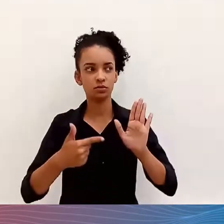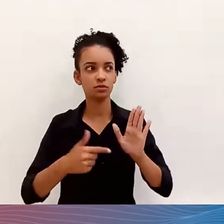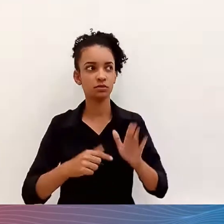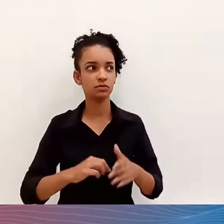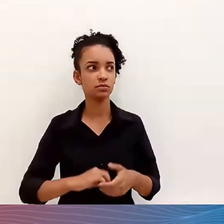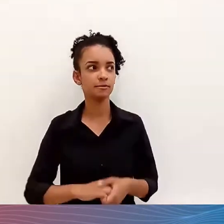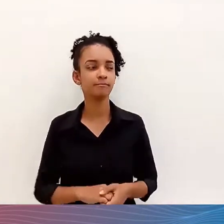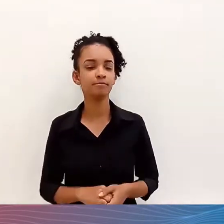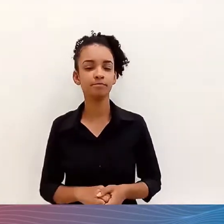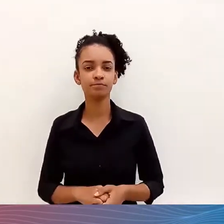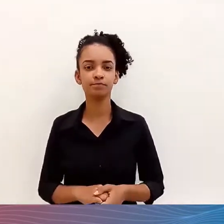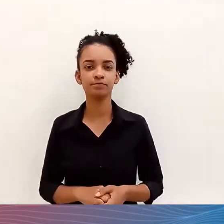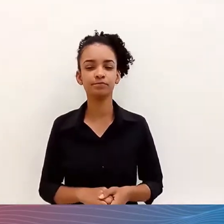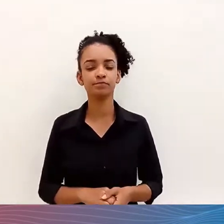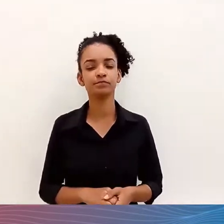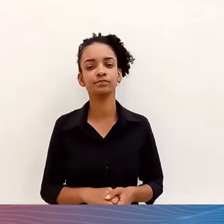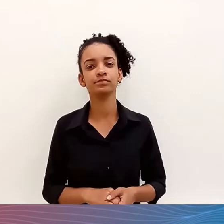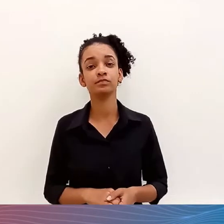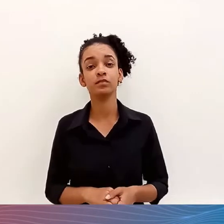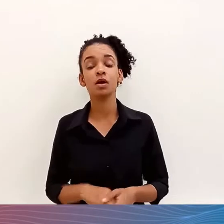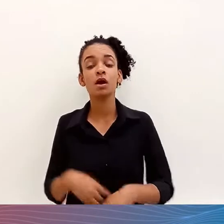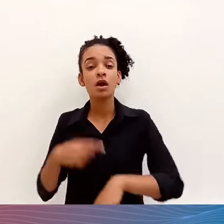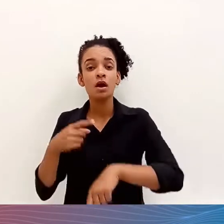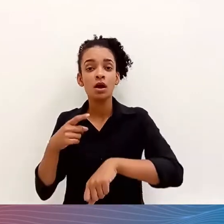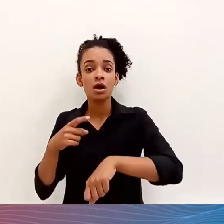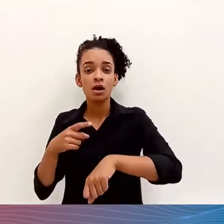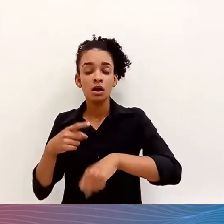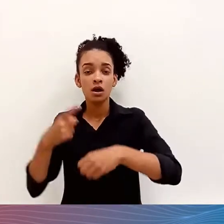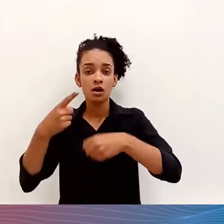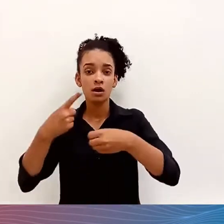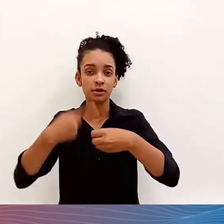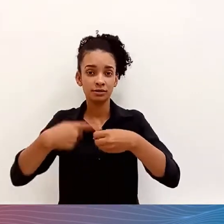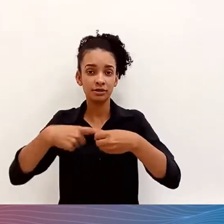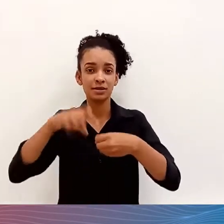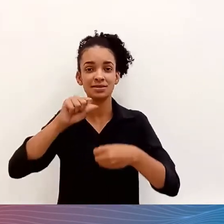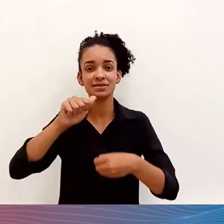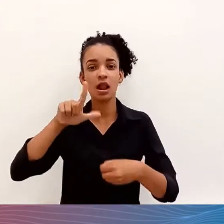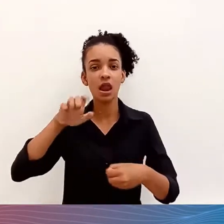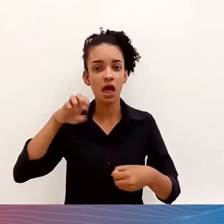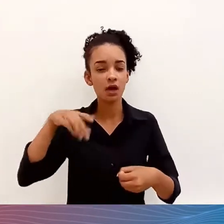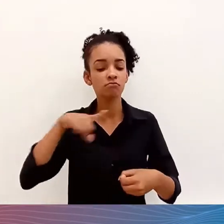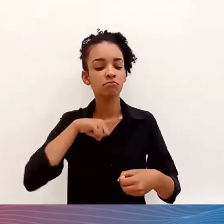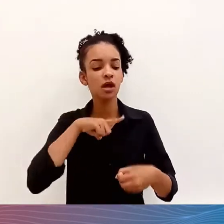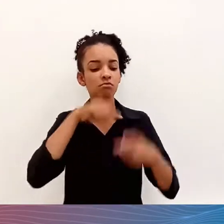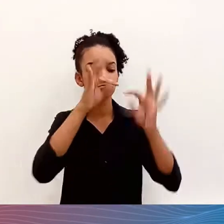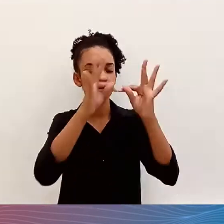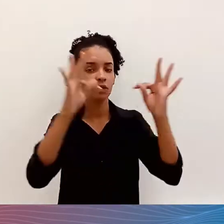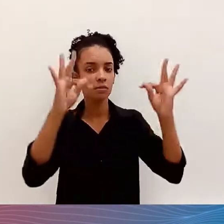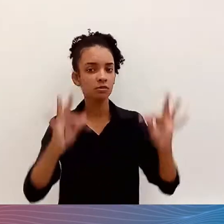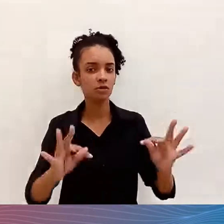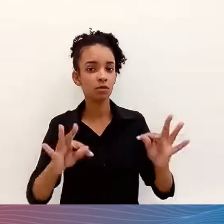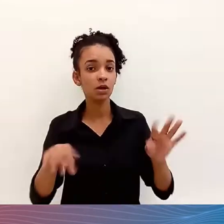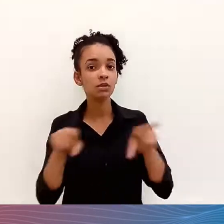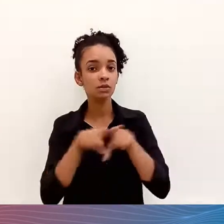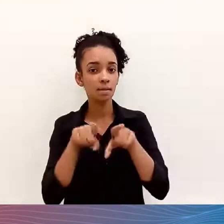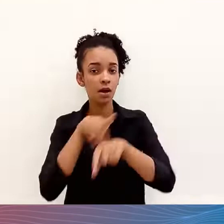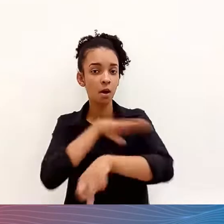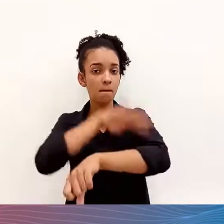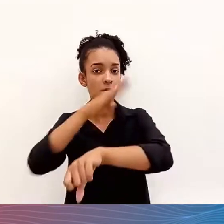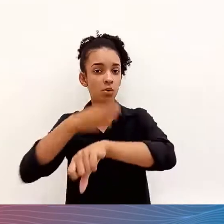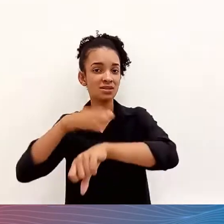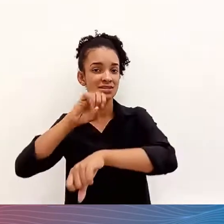e em Sião a sua morada. É o ponto mais alto